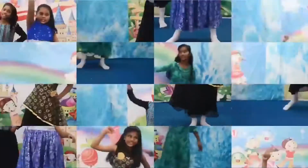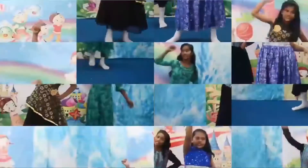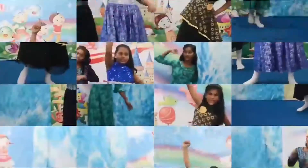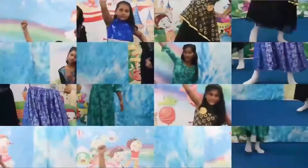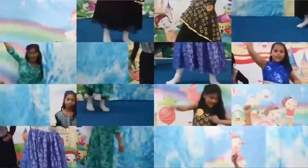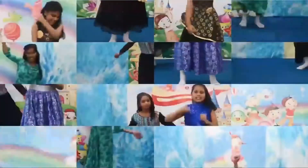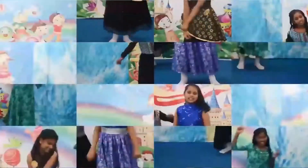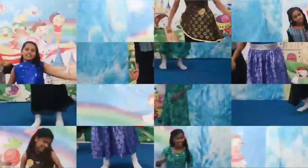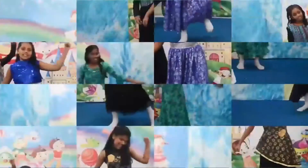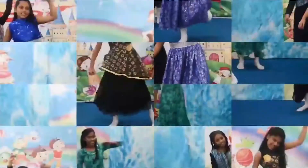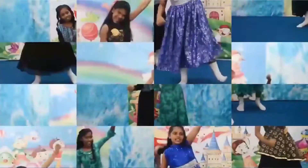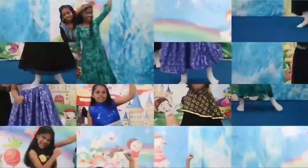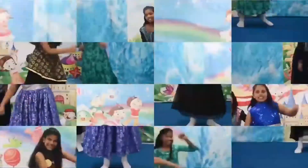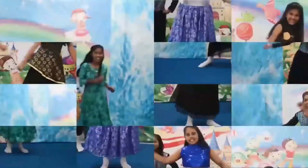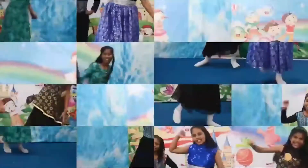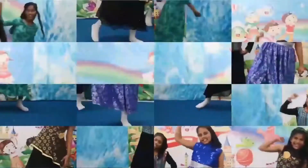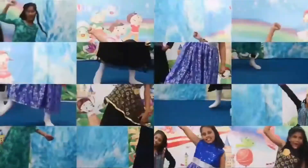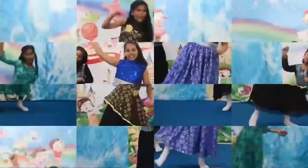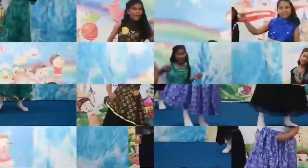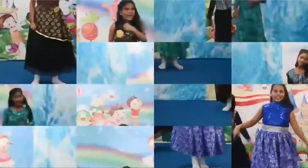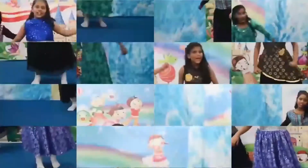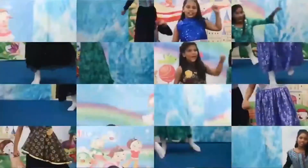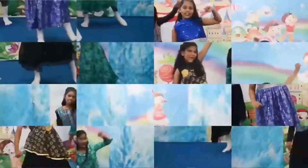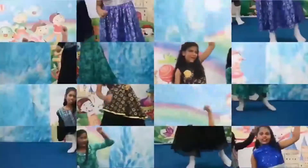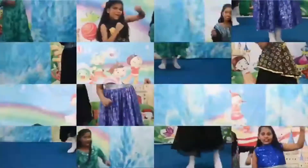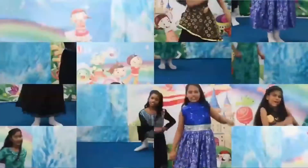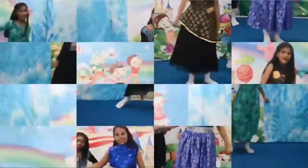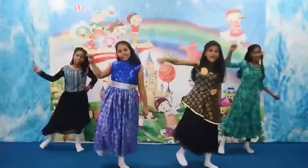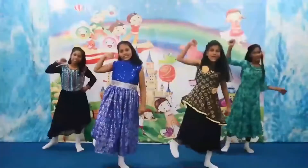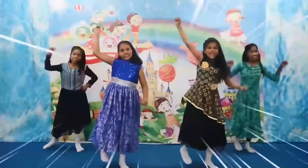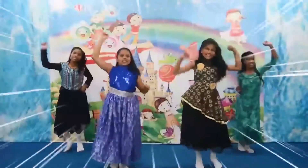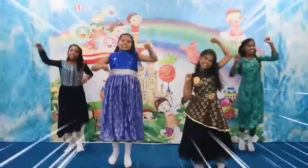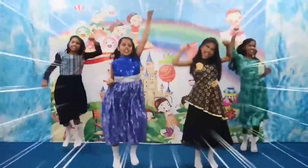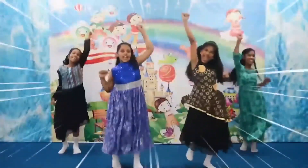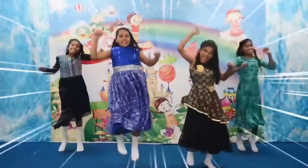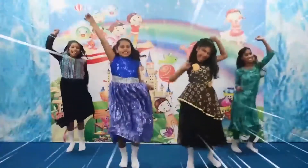जय यीशु मसीह की हो,